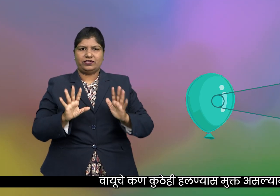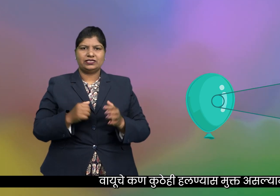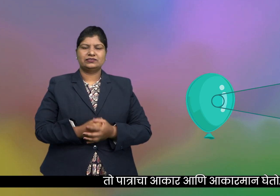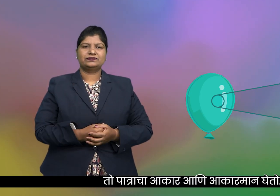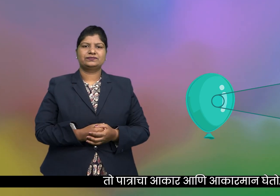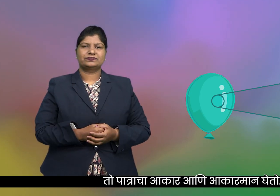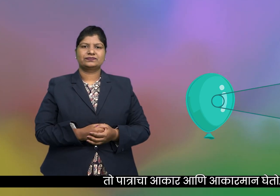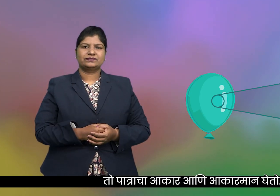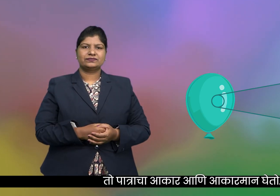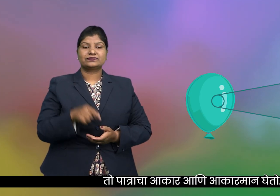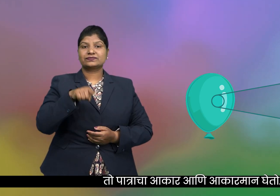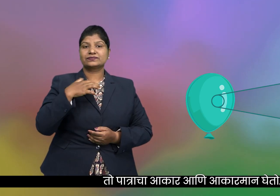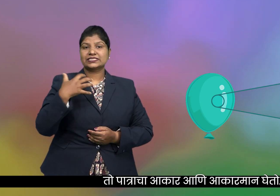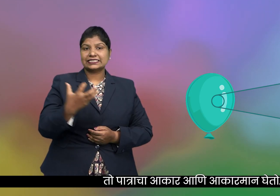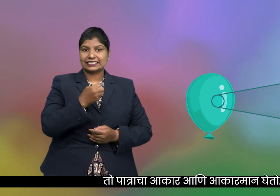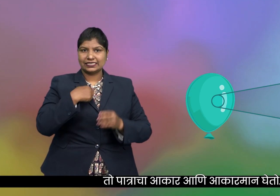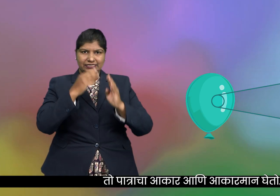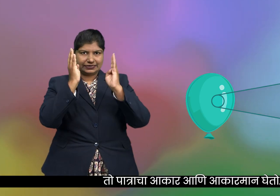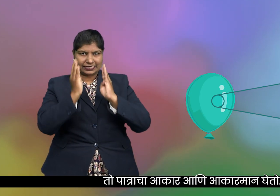तो पात्राचा आकार आणि आकारमान घेतो.